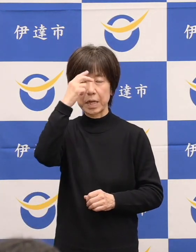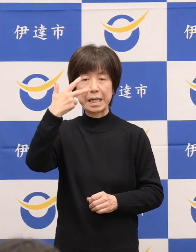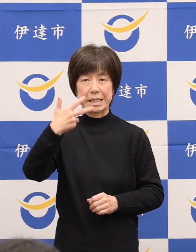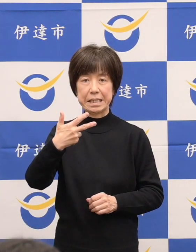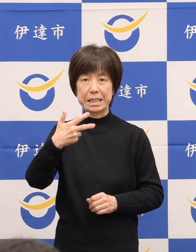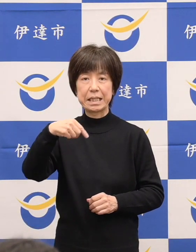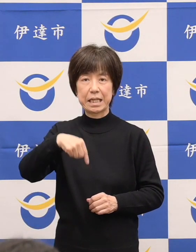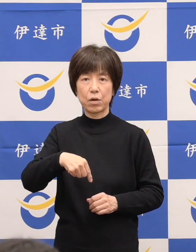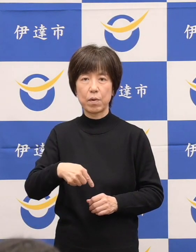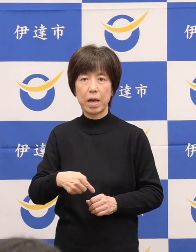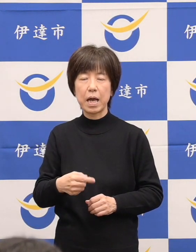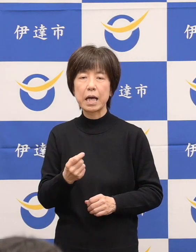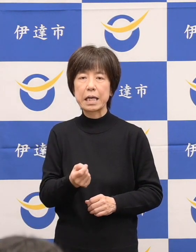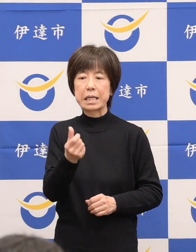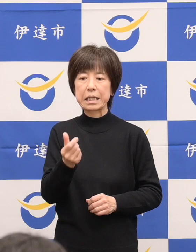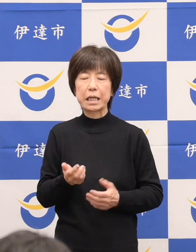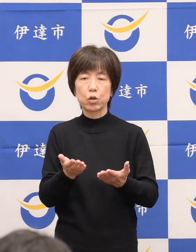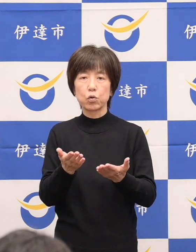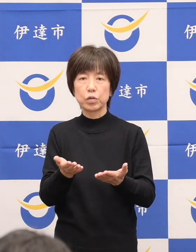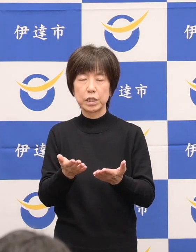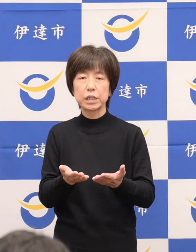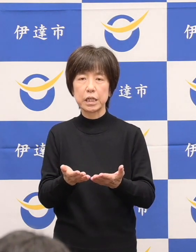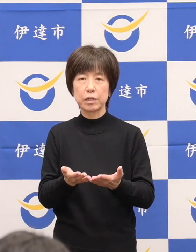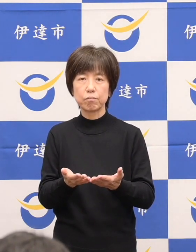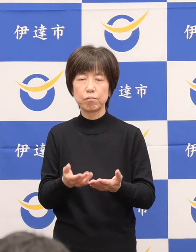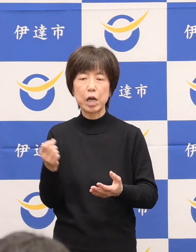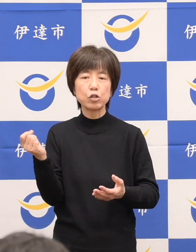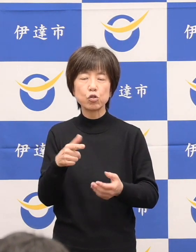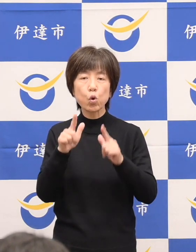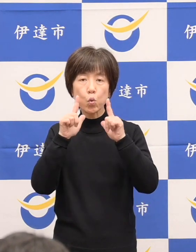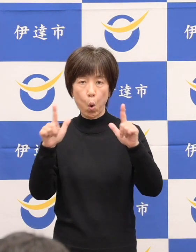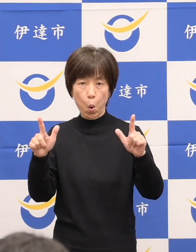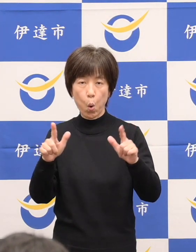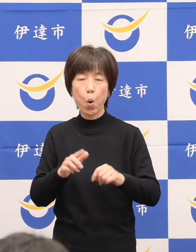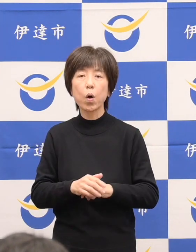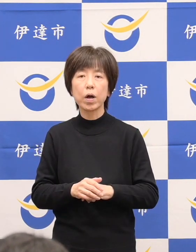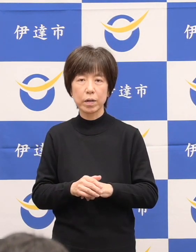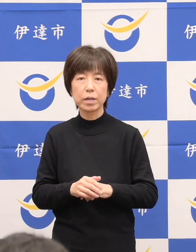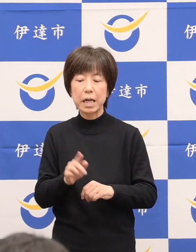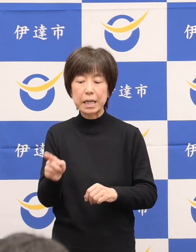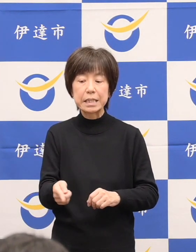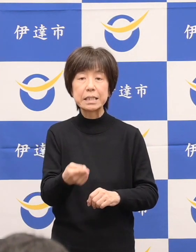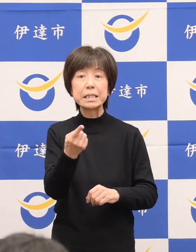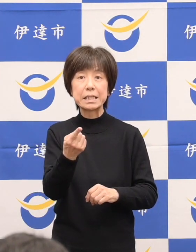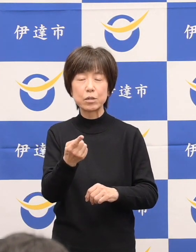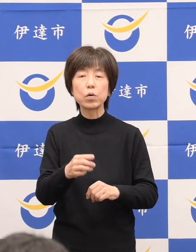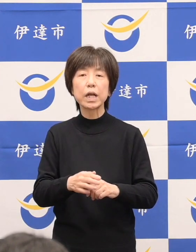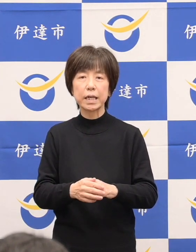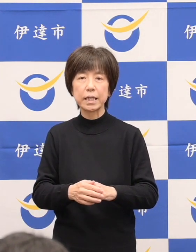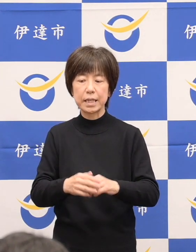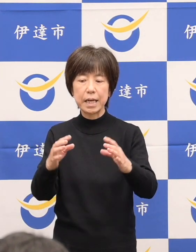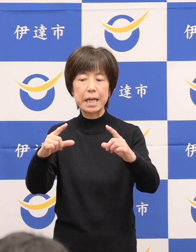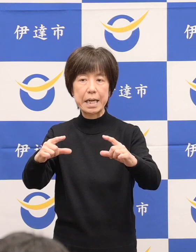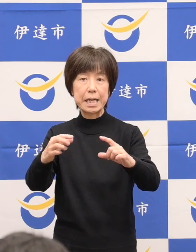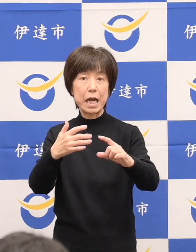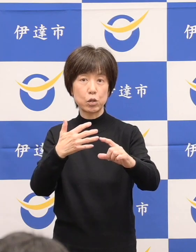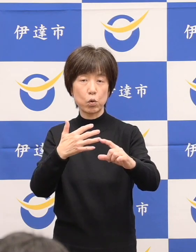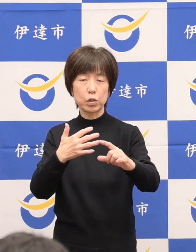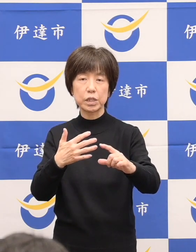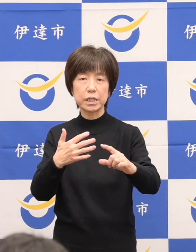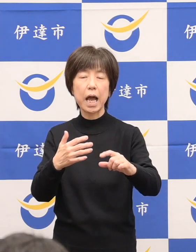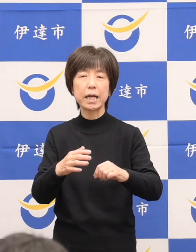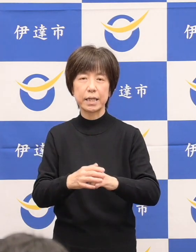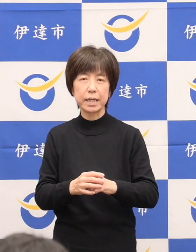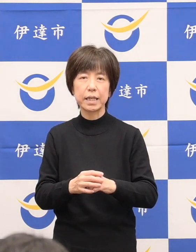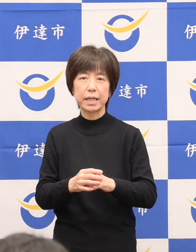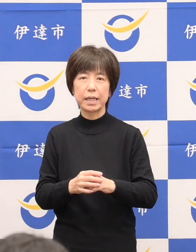では緊急地震速報が出されると自動的にラジオのスイッチが入りFM 福島の電波を受